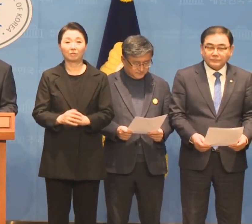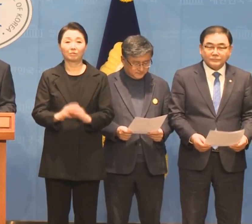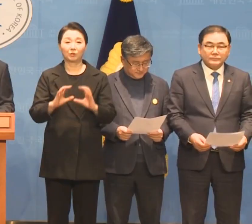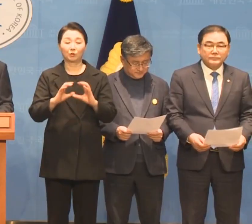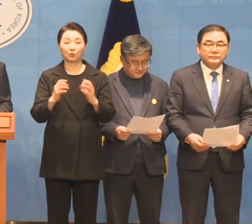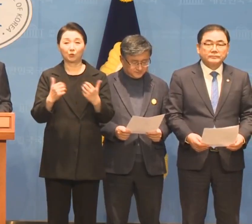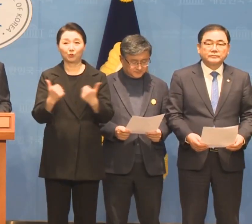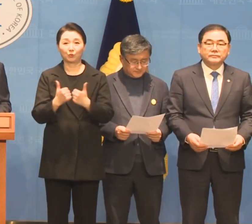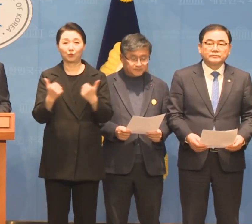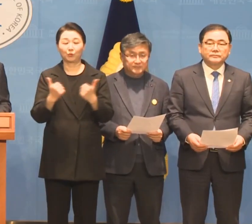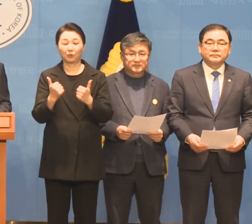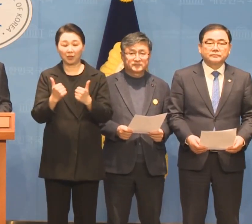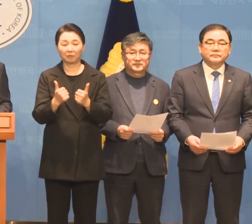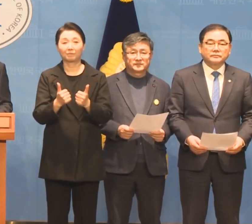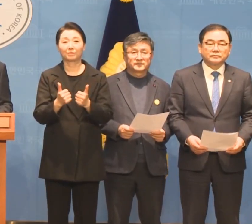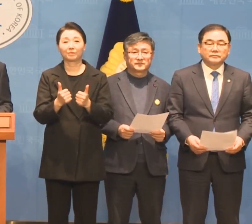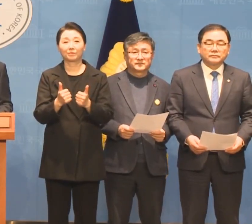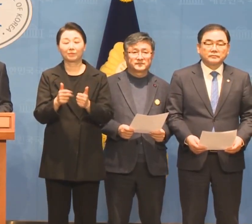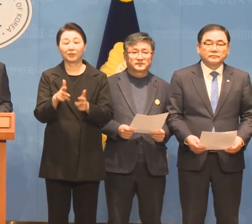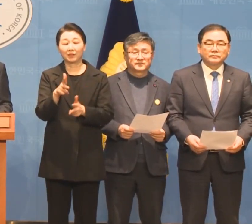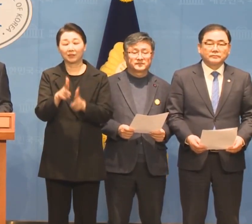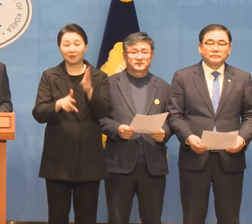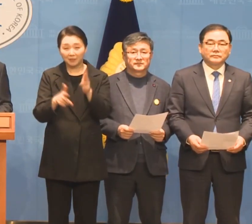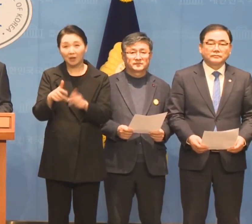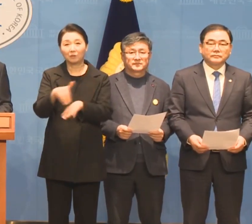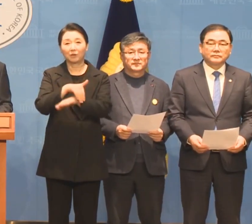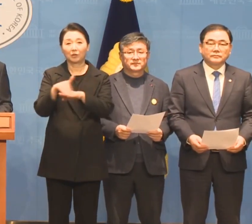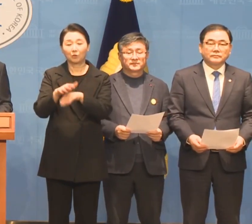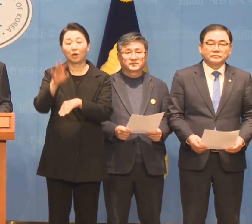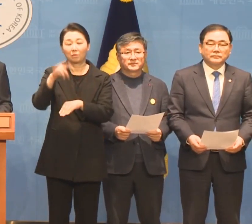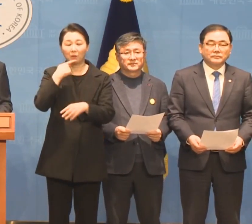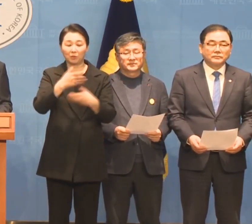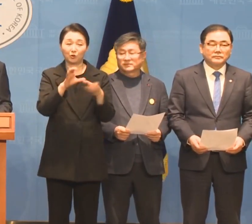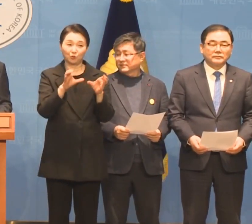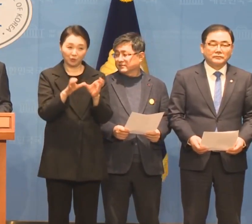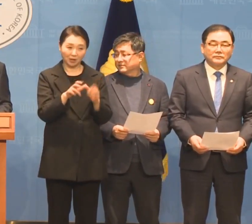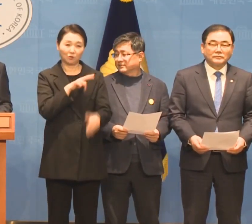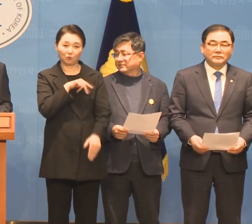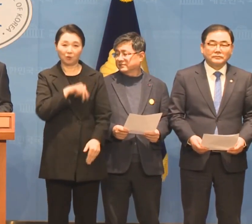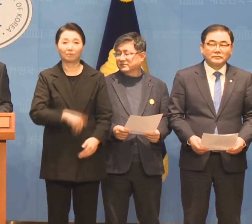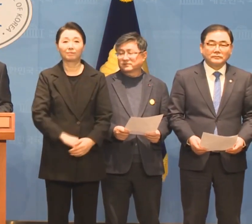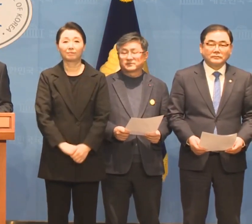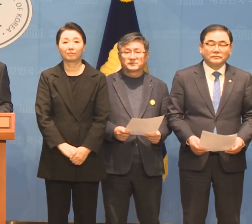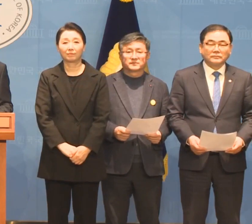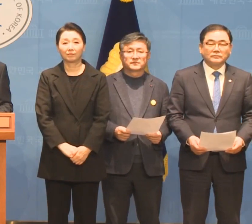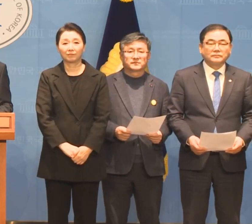국회 산자중기위 민주당 소속 의원들입니다. 오늘